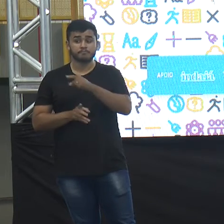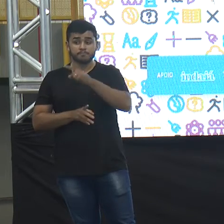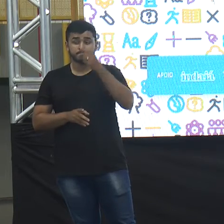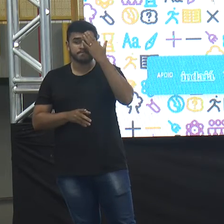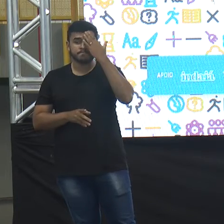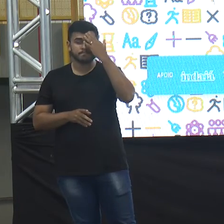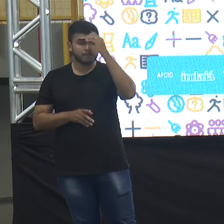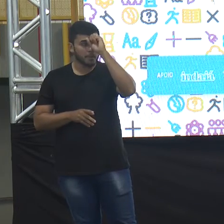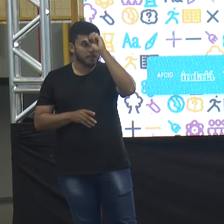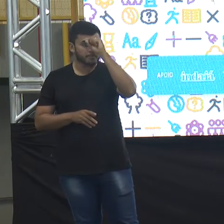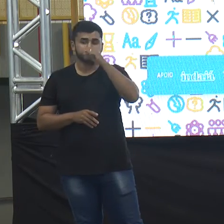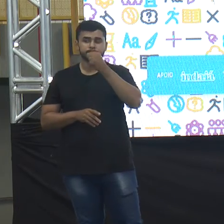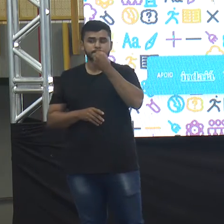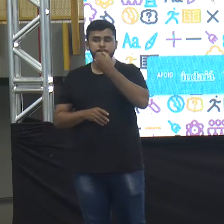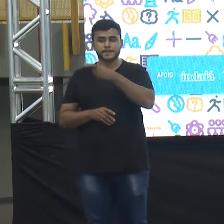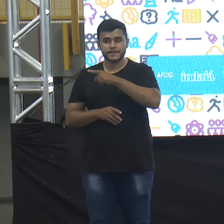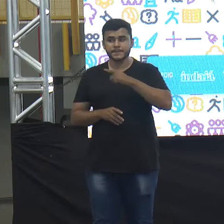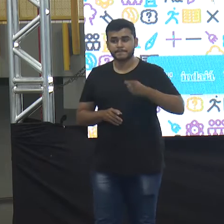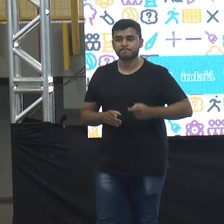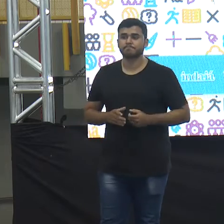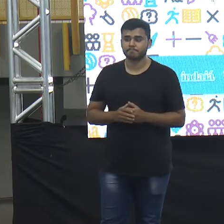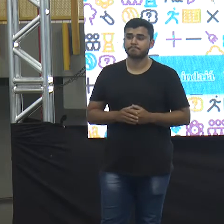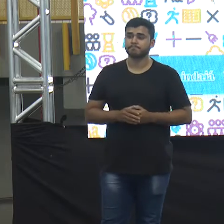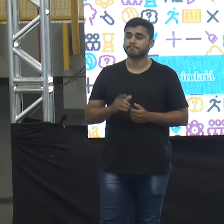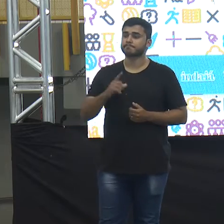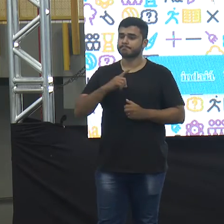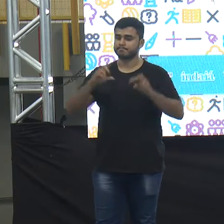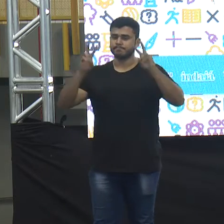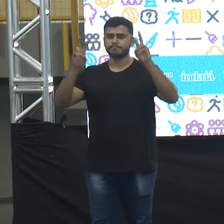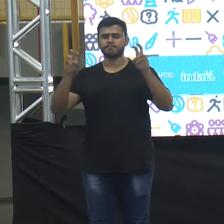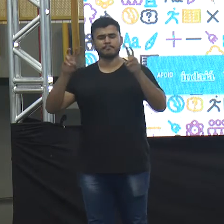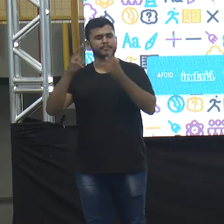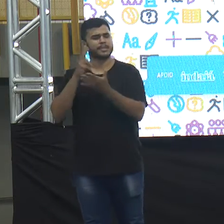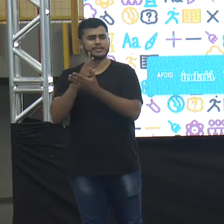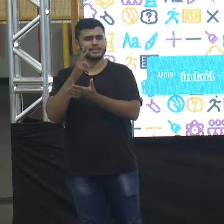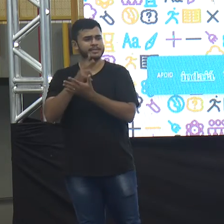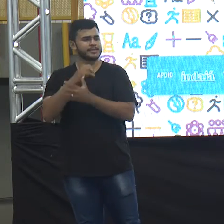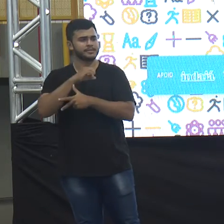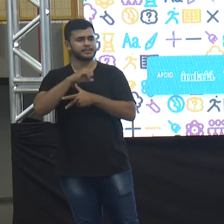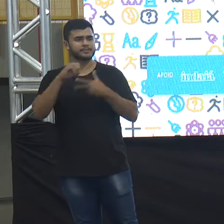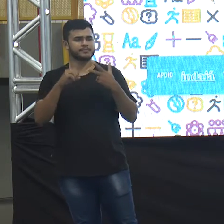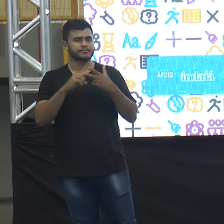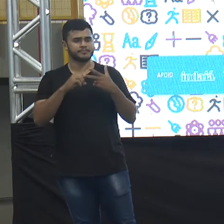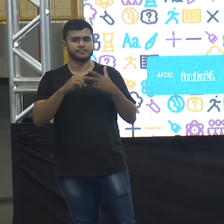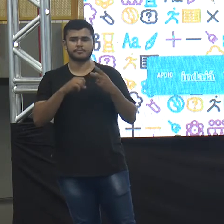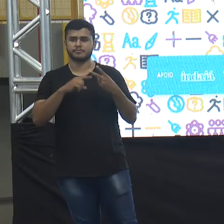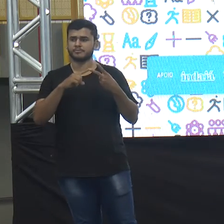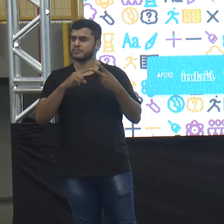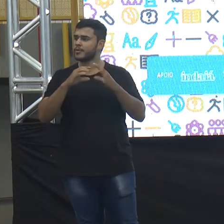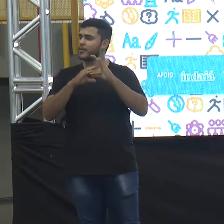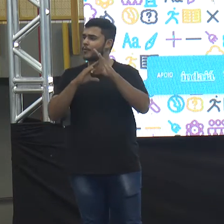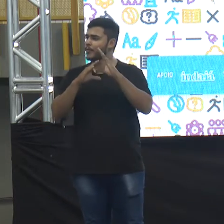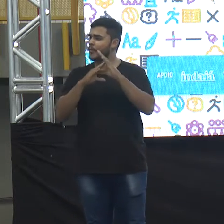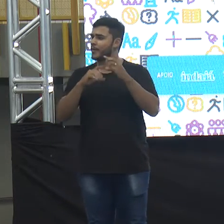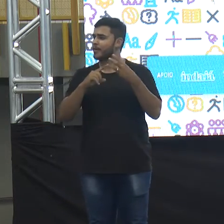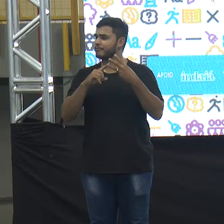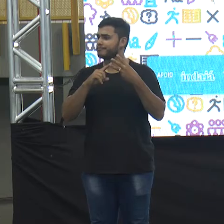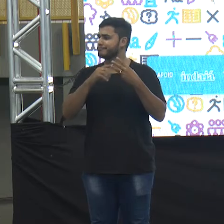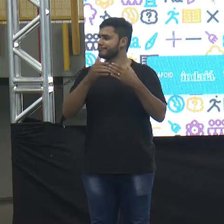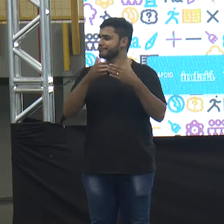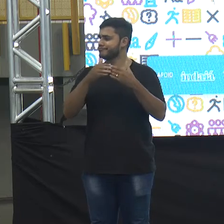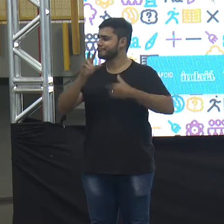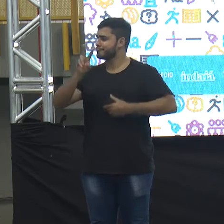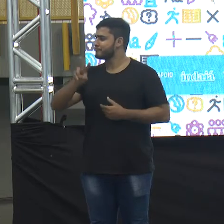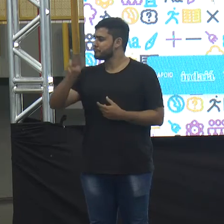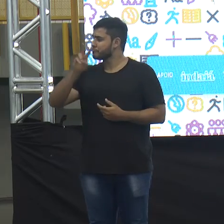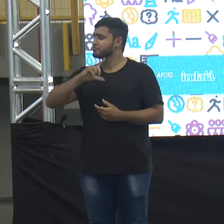absorção, né? É um assunto que é muito abordado, seja no Enem, na UES, em qualquer